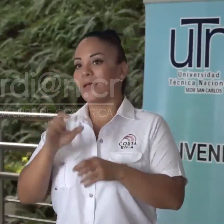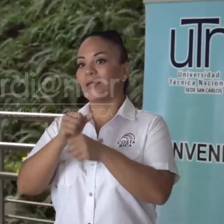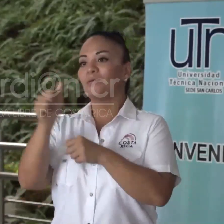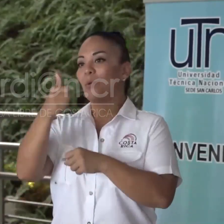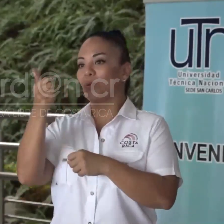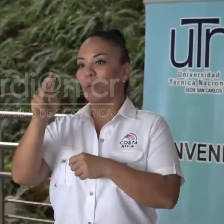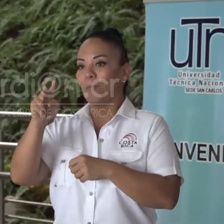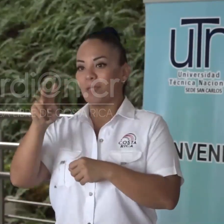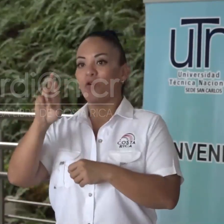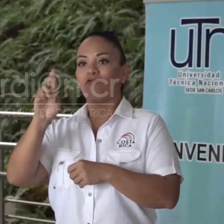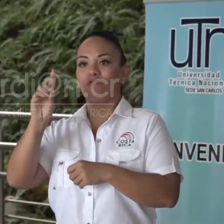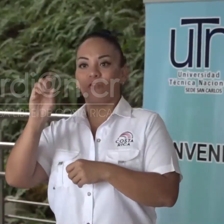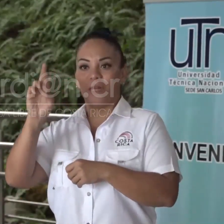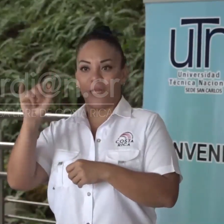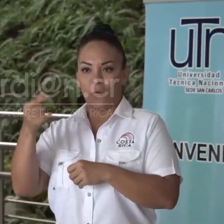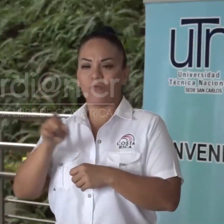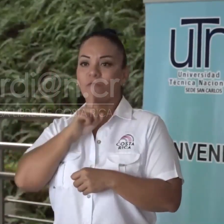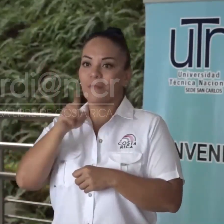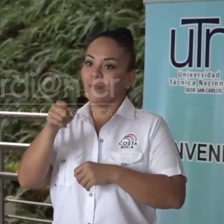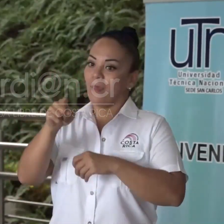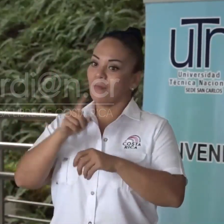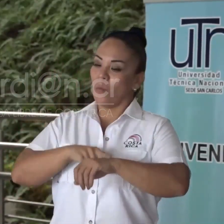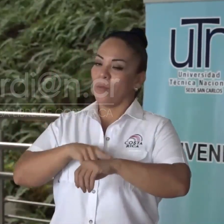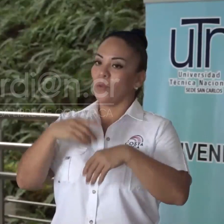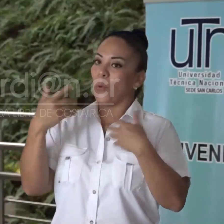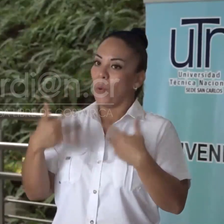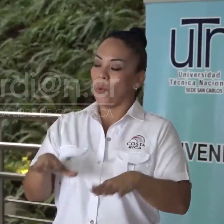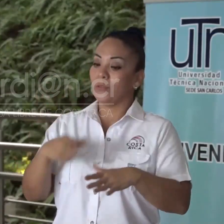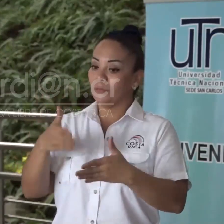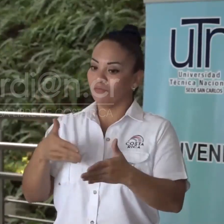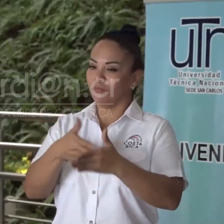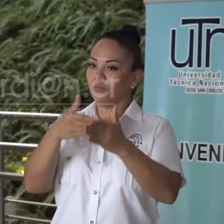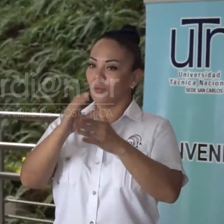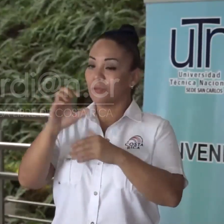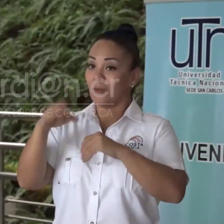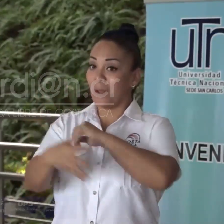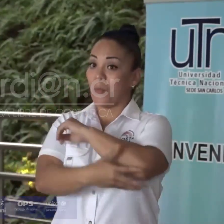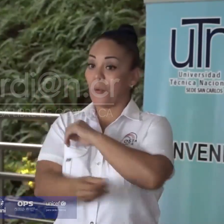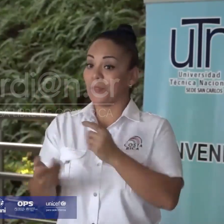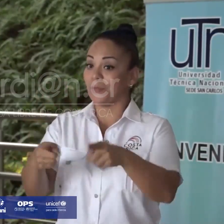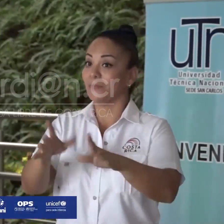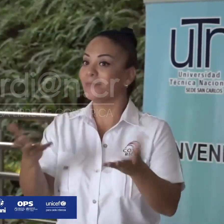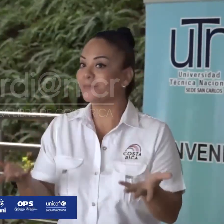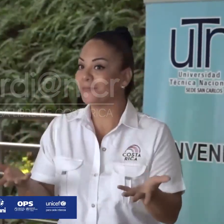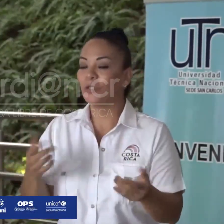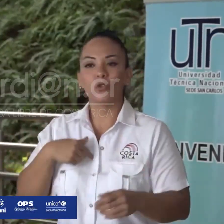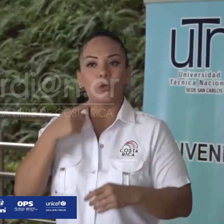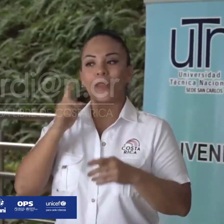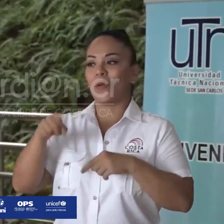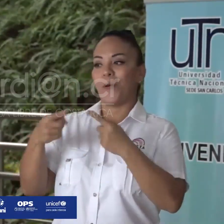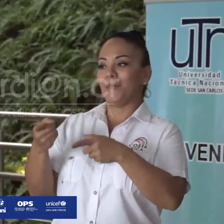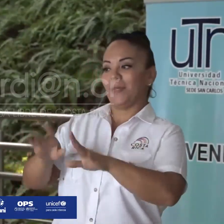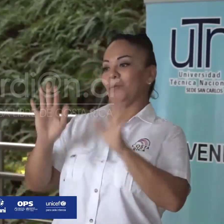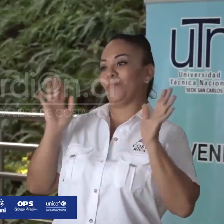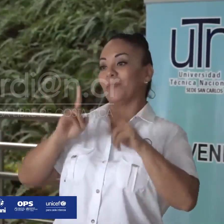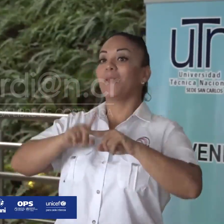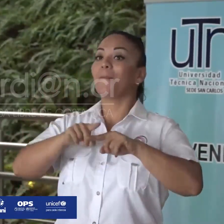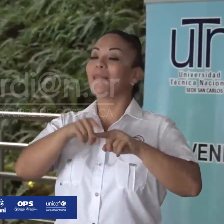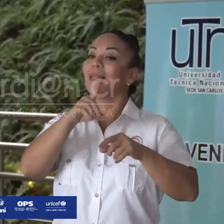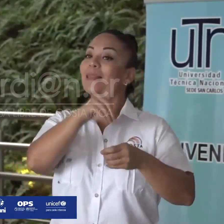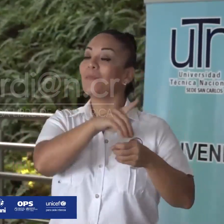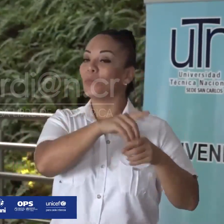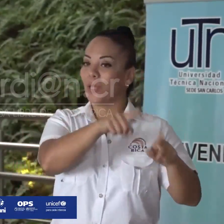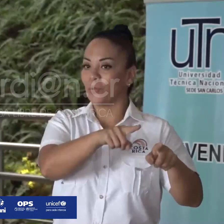don Rodrigo, ahí sí la pobreza, ¿verdad? Yo no estoy diciendo que vaya a pasar, porque depende de los diputados, pero yo